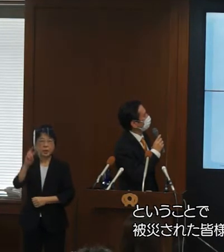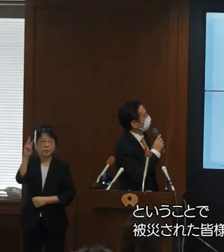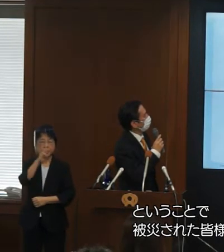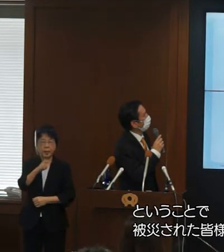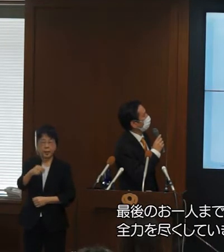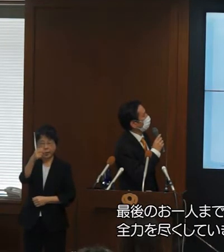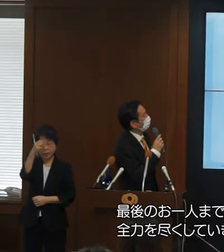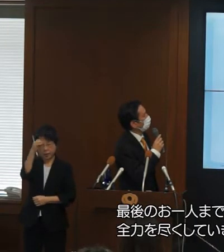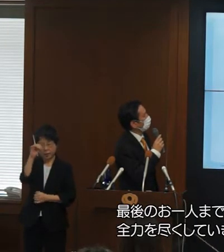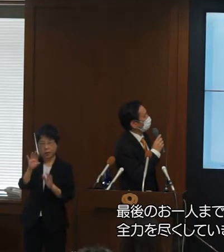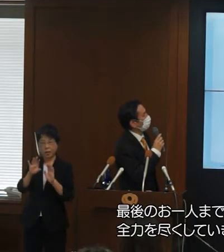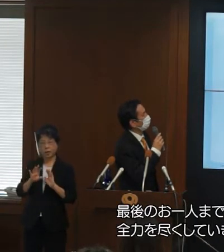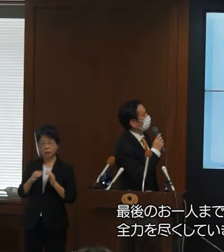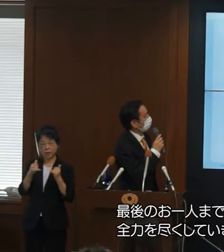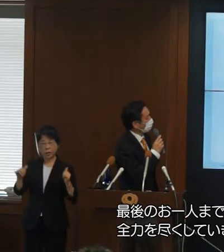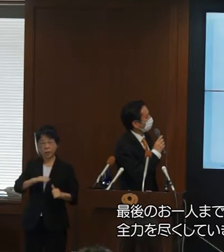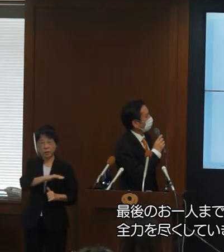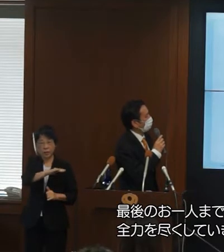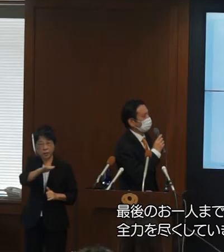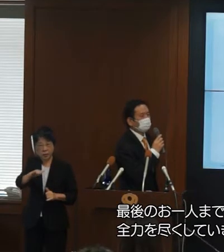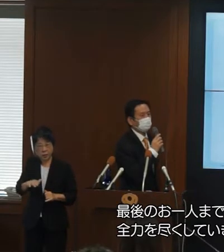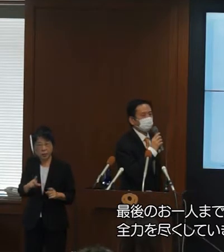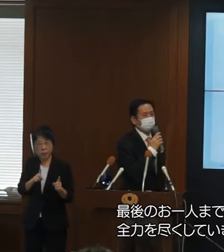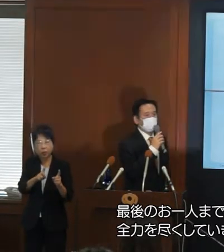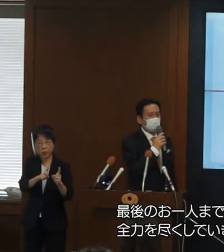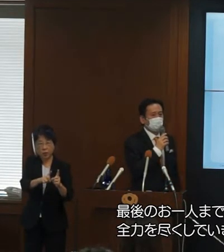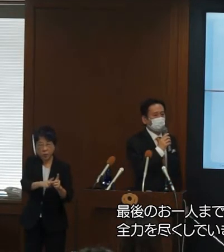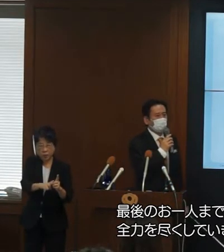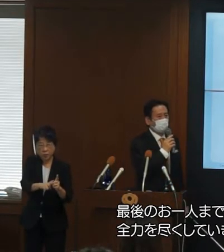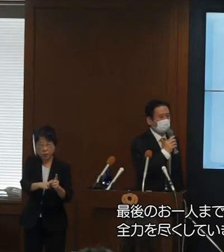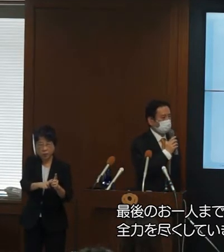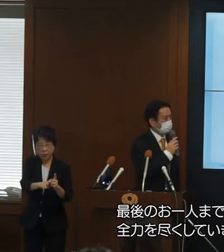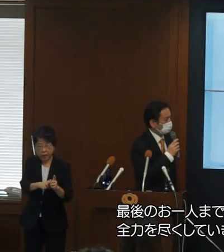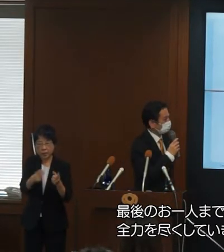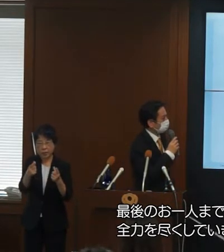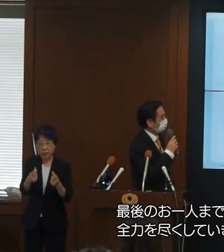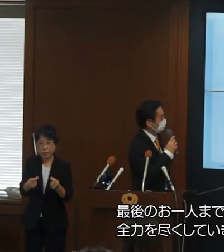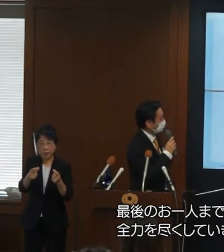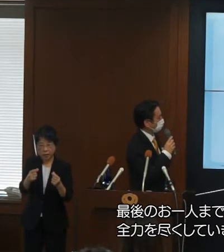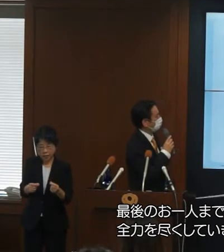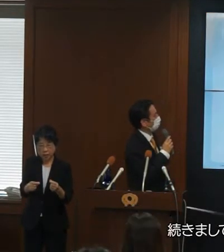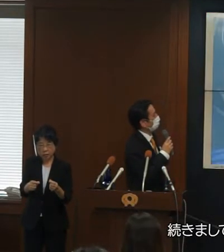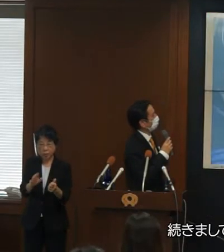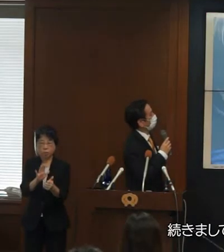り添いまして、最後の1人まで全力を尽くしていきたいと考えています。